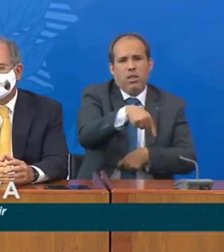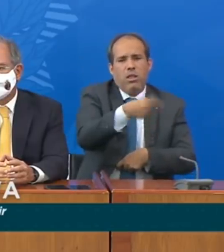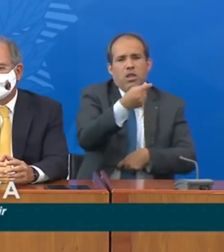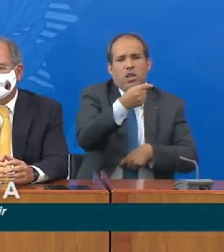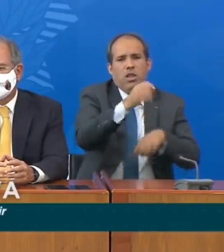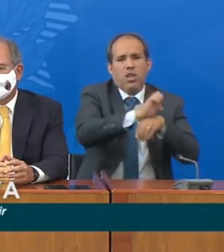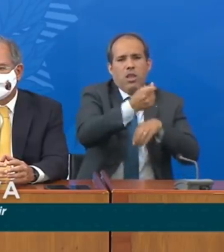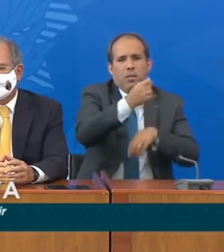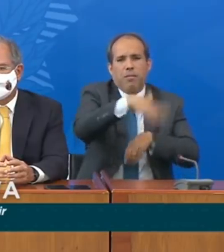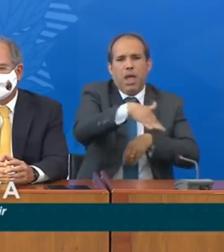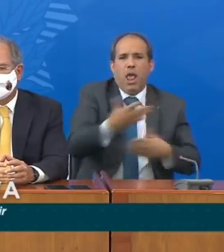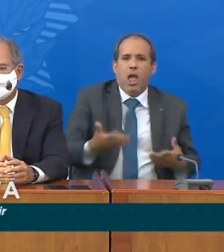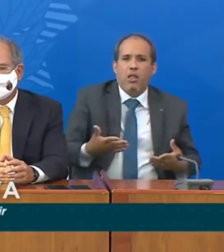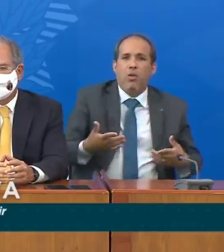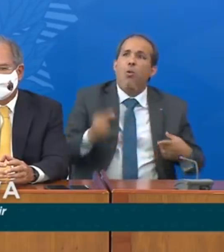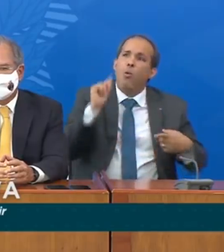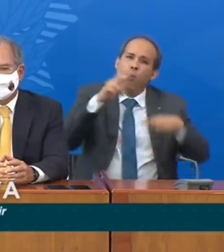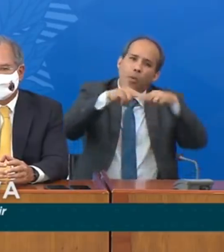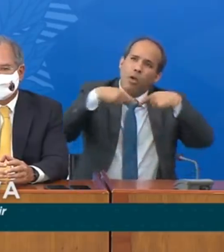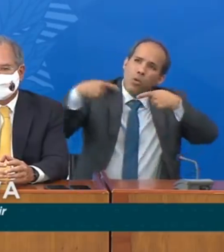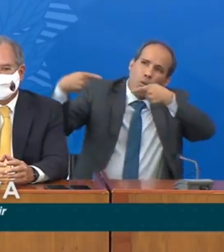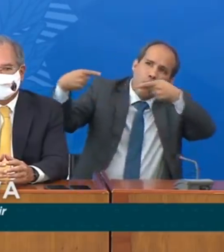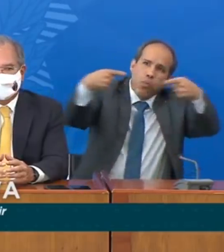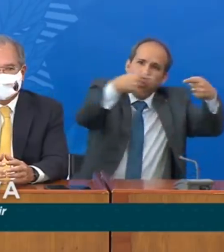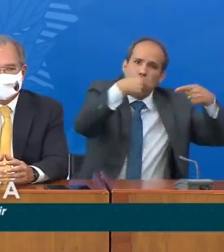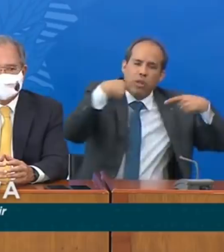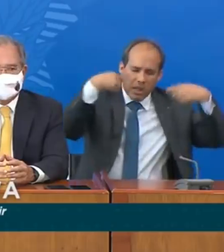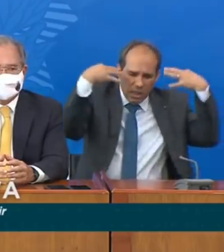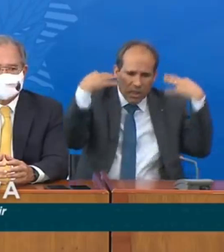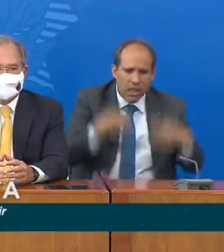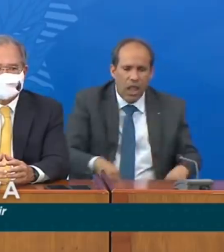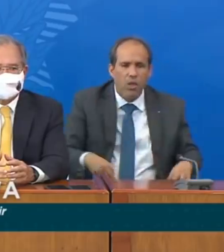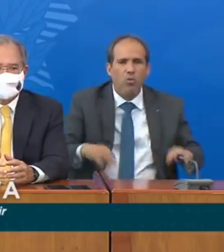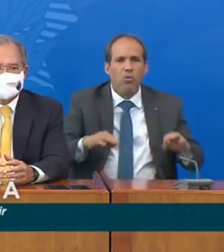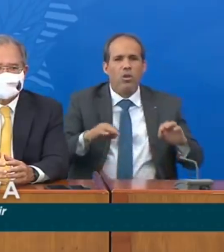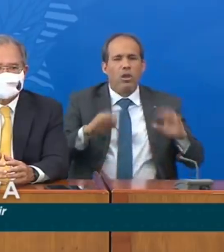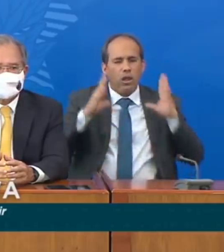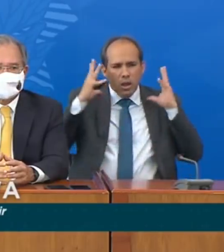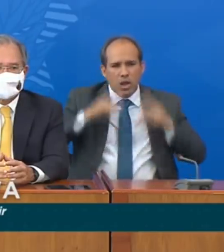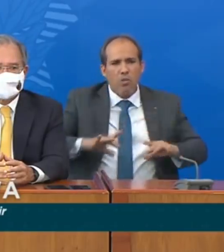concorrência leal e saudável entre os estados.